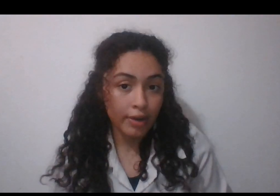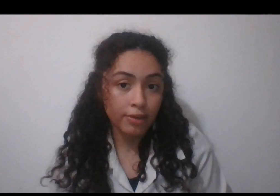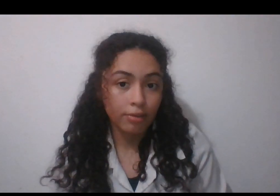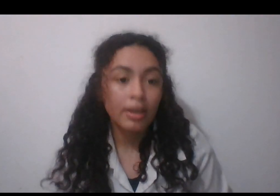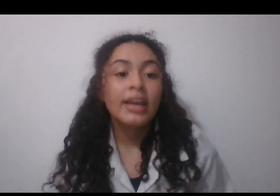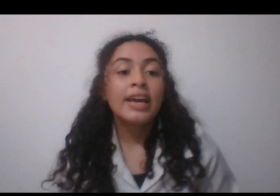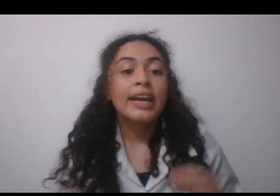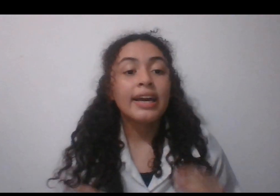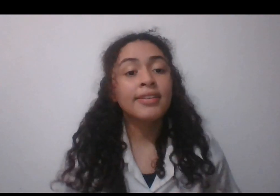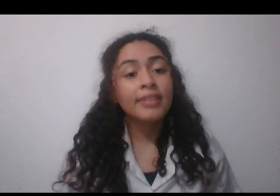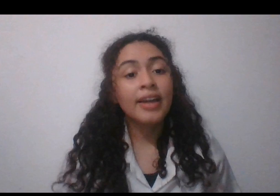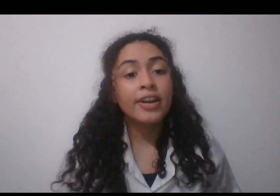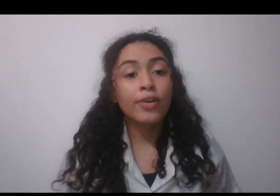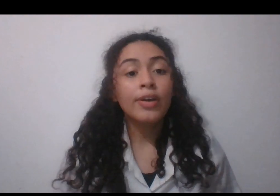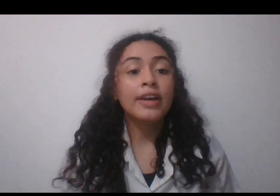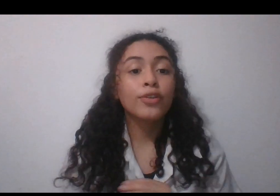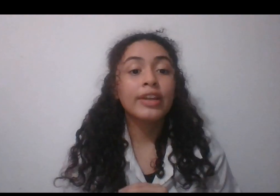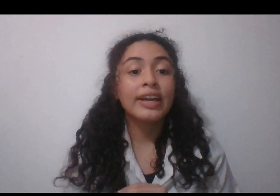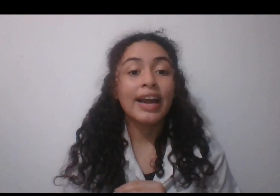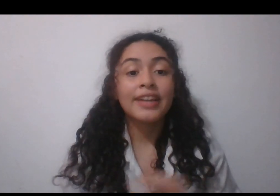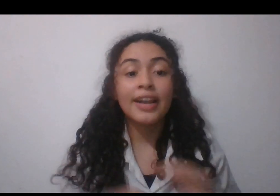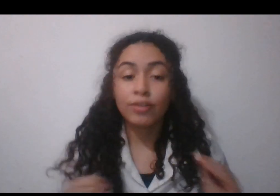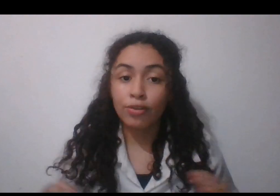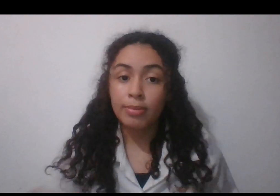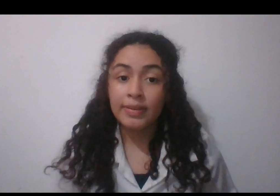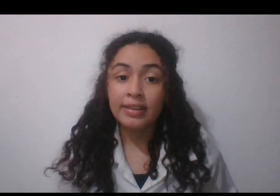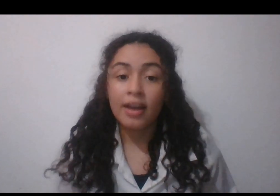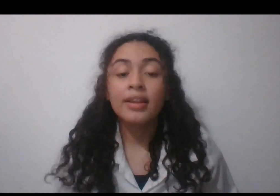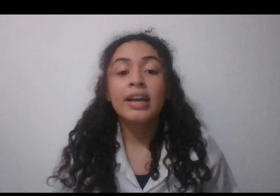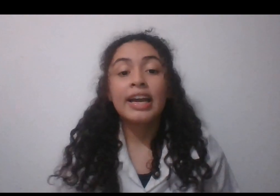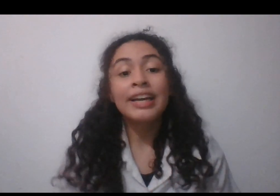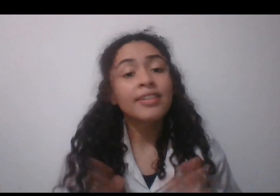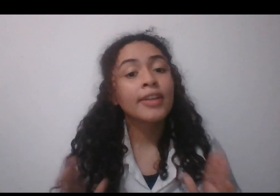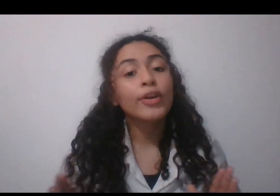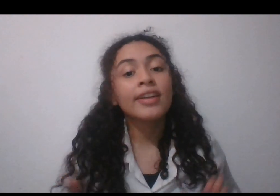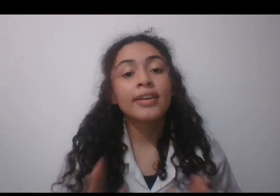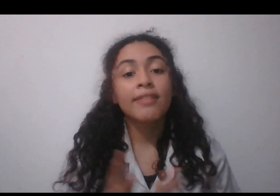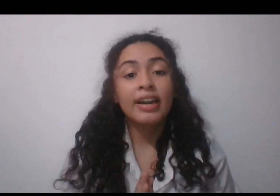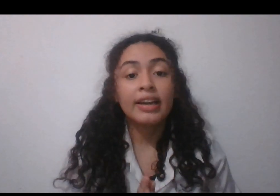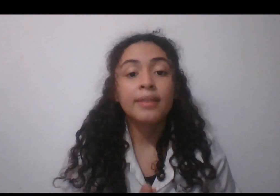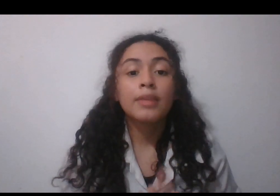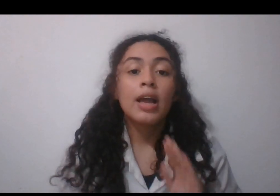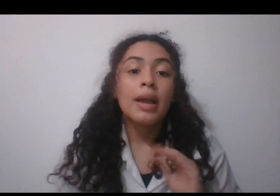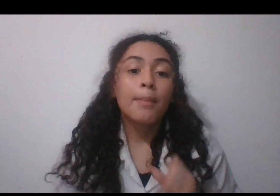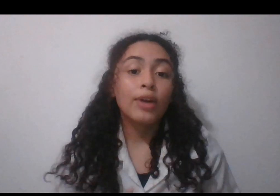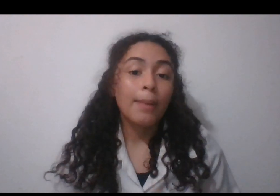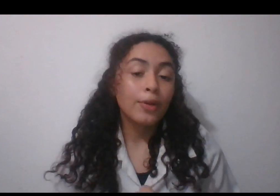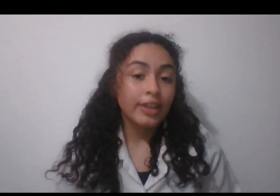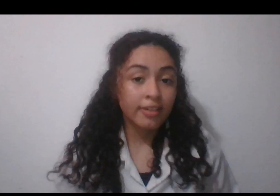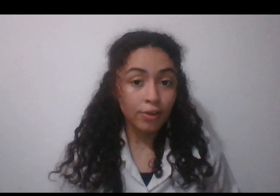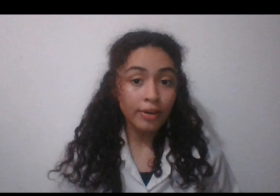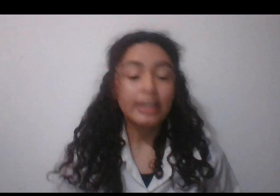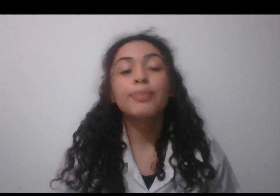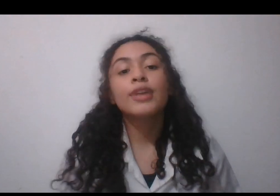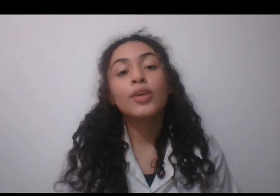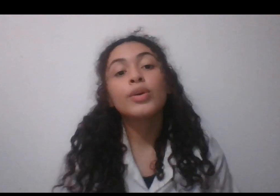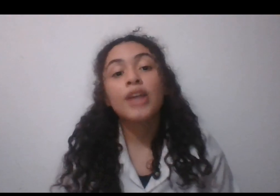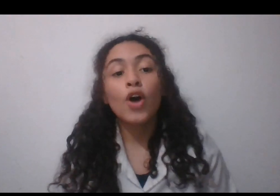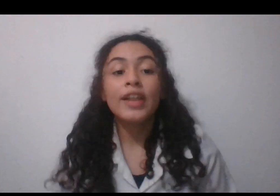salvadoreños. Ese escenario en donde, ante la situación vivida, es necesario que se vele por la protección y por el cuidado de